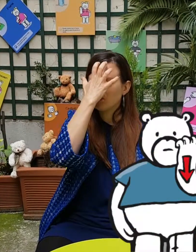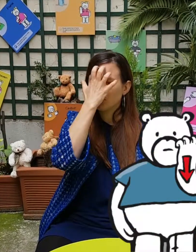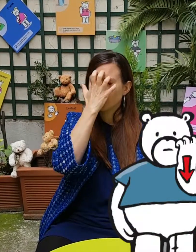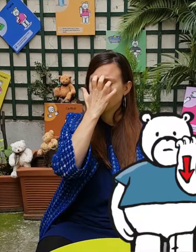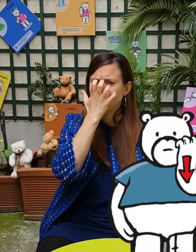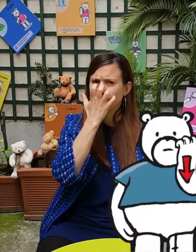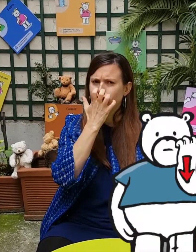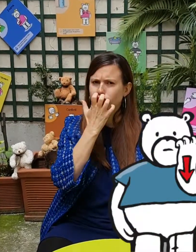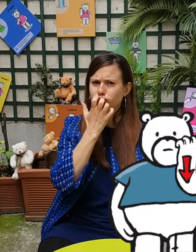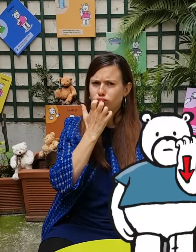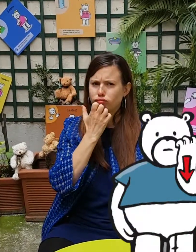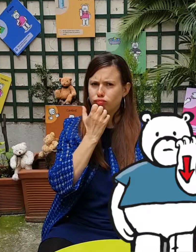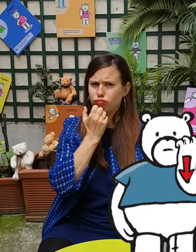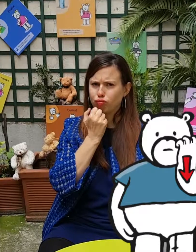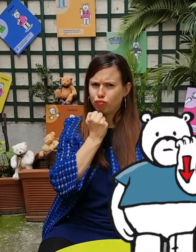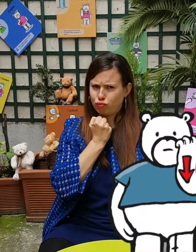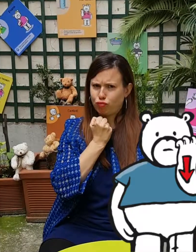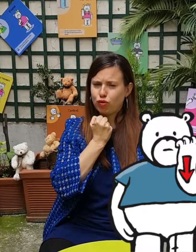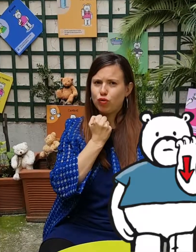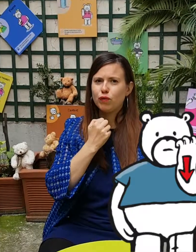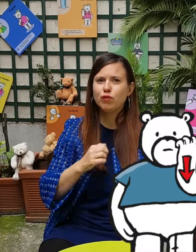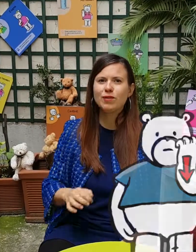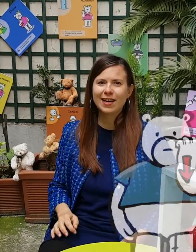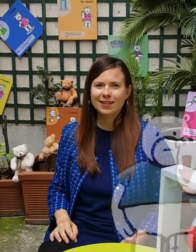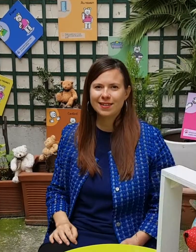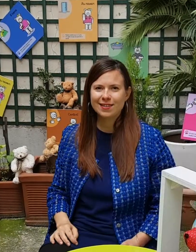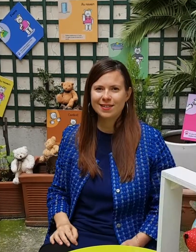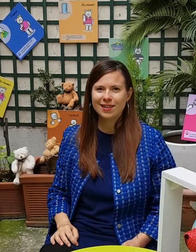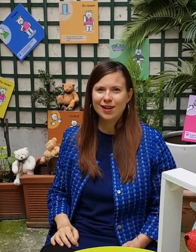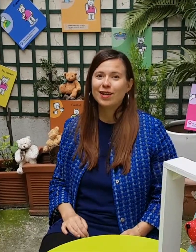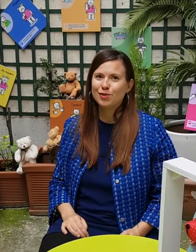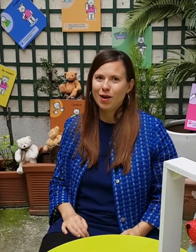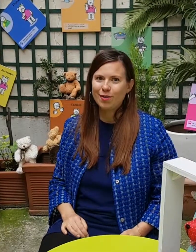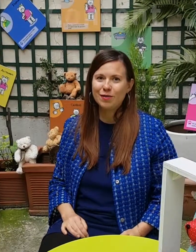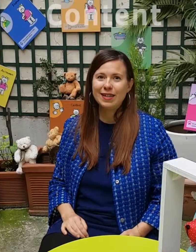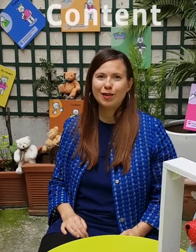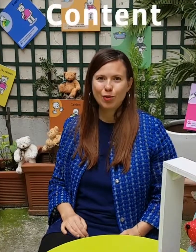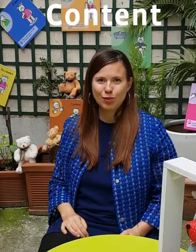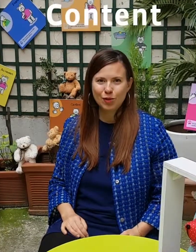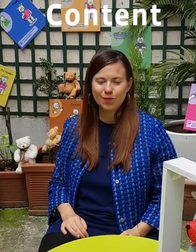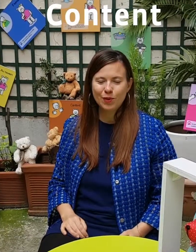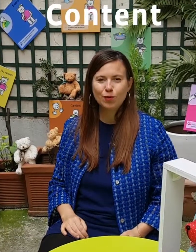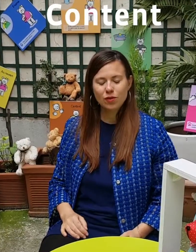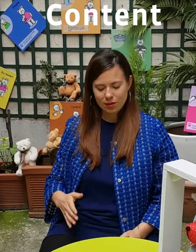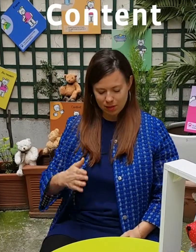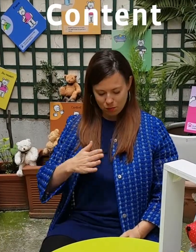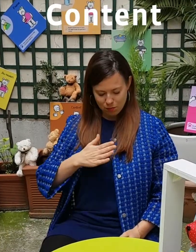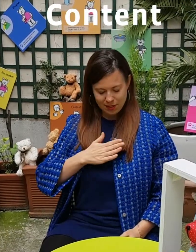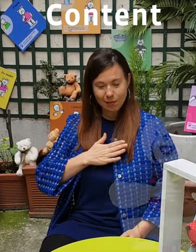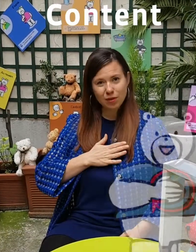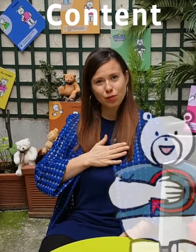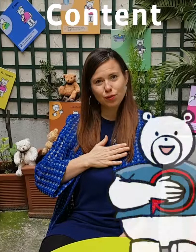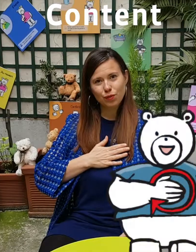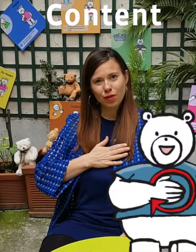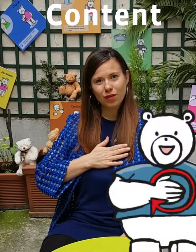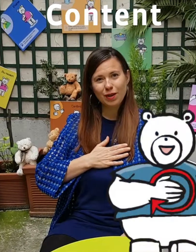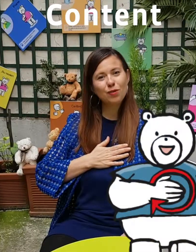je suis devenue très triste. La joie, le fait d'être content. Content, c'est on met sa main sur son cœur et on